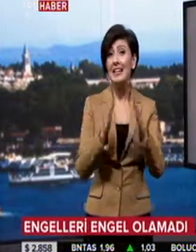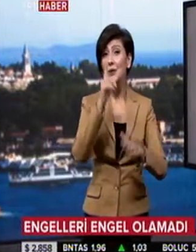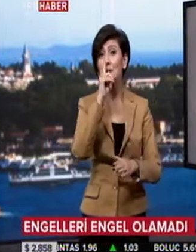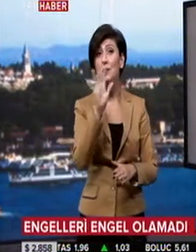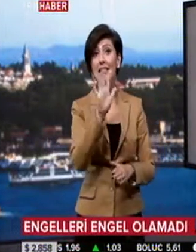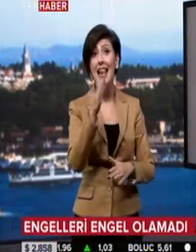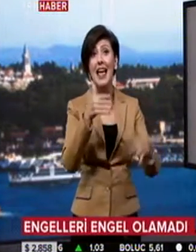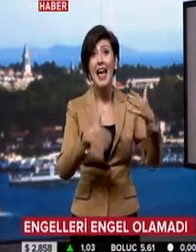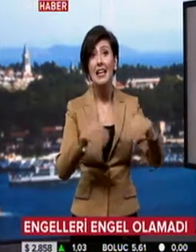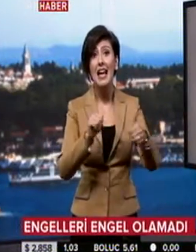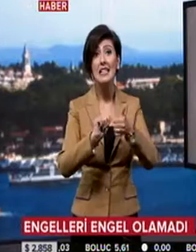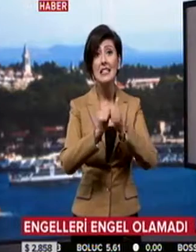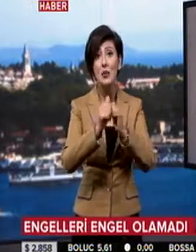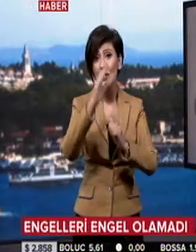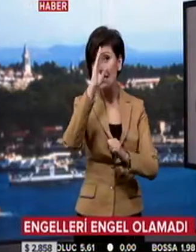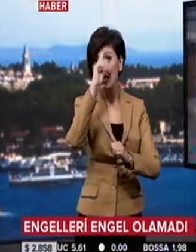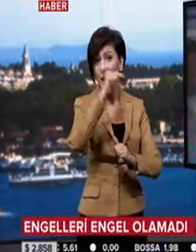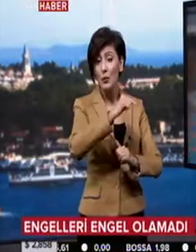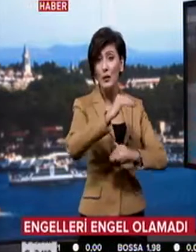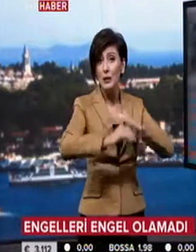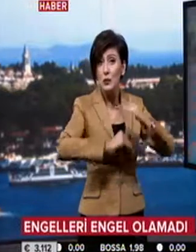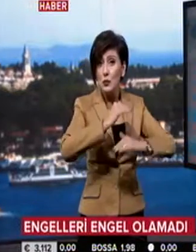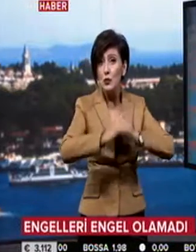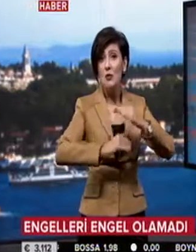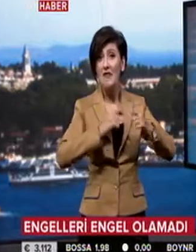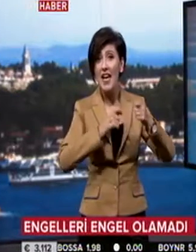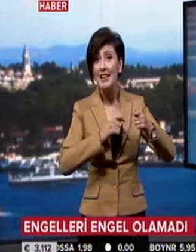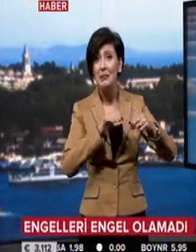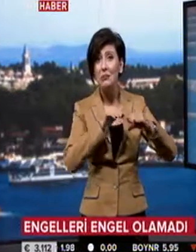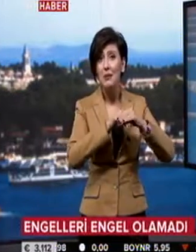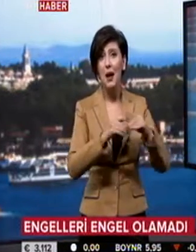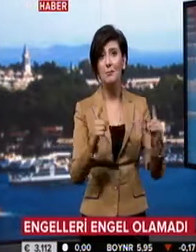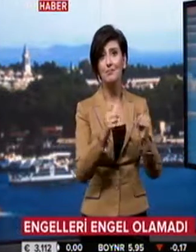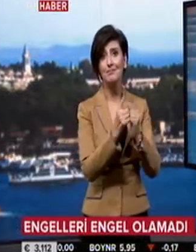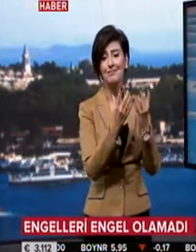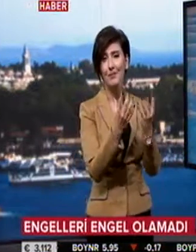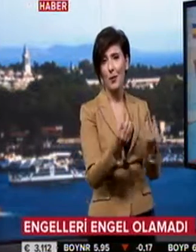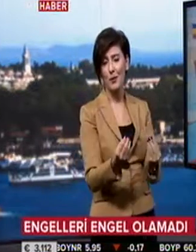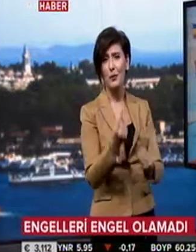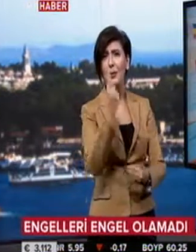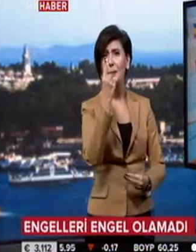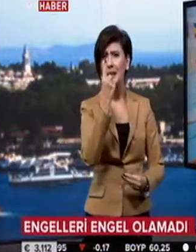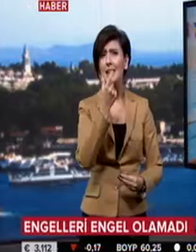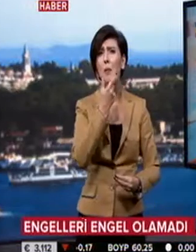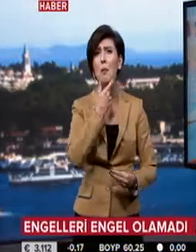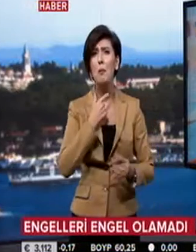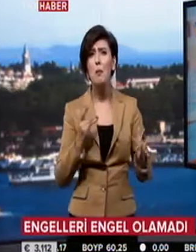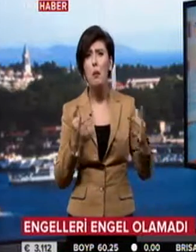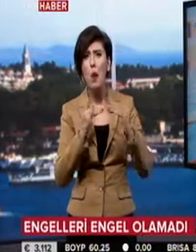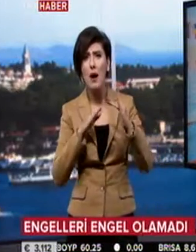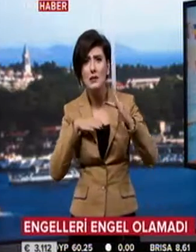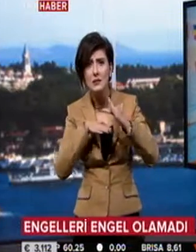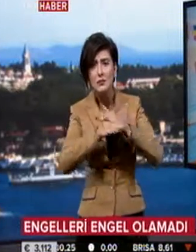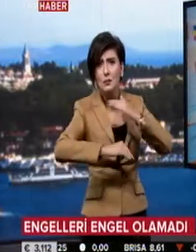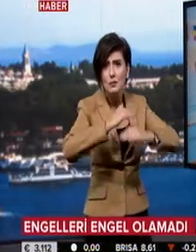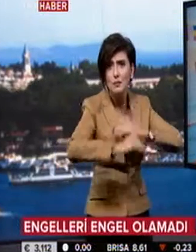yaklaşık 150 engelli sporcu İstanbul'daki yüzme ve eğitim kampında bir araya geldi. Biri Boğaz'ı